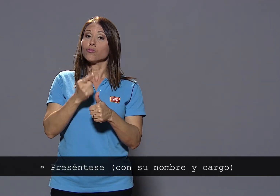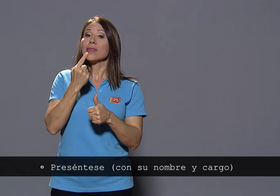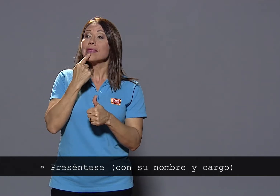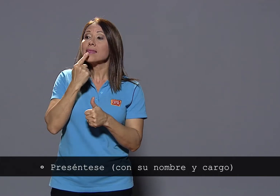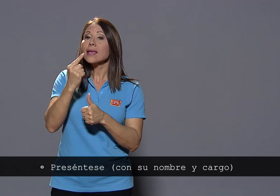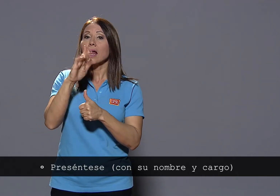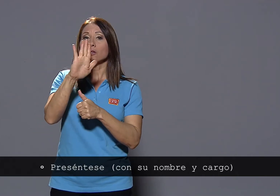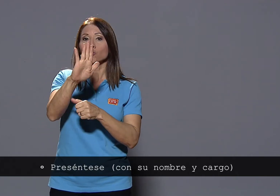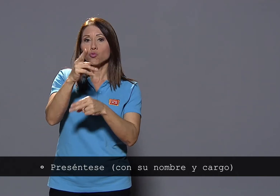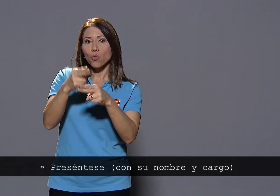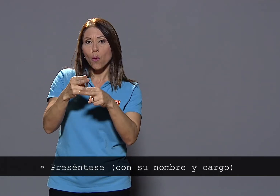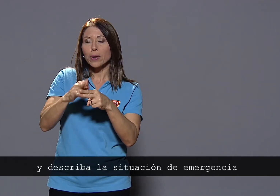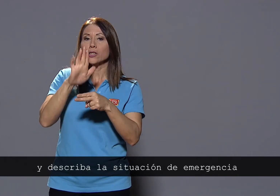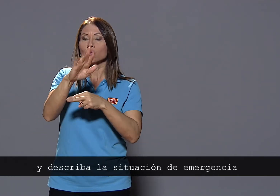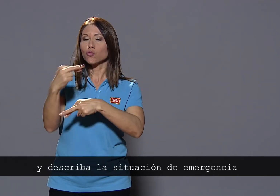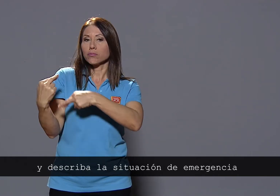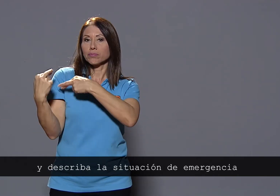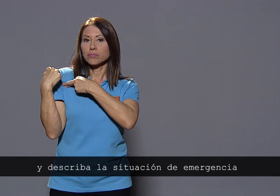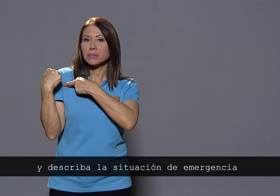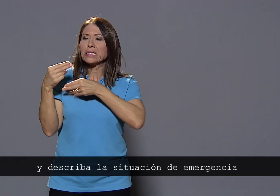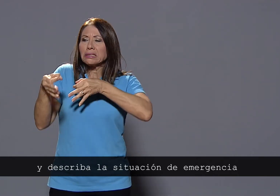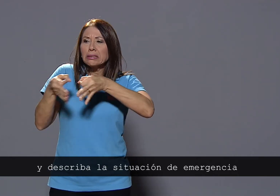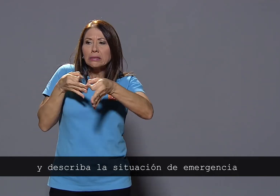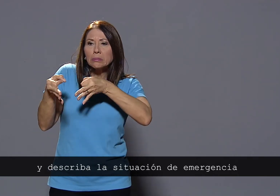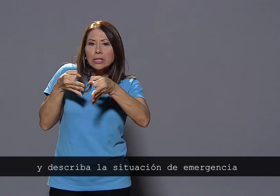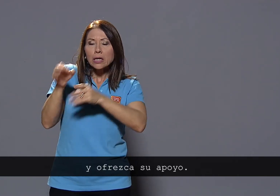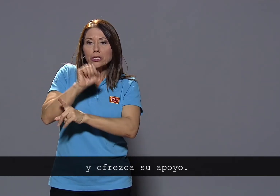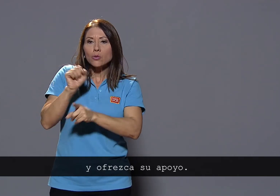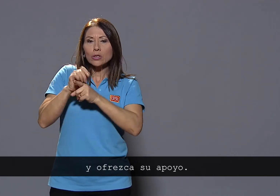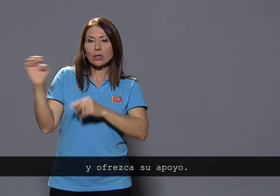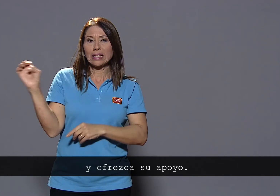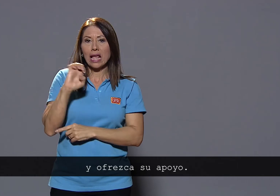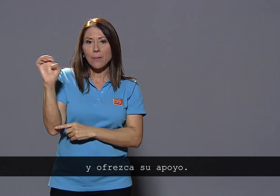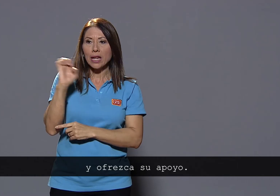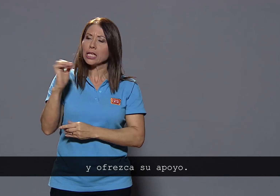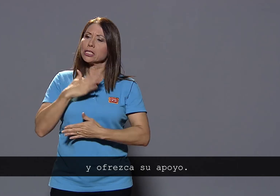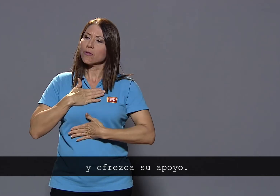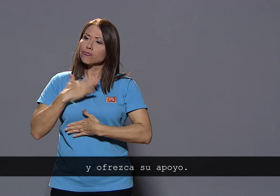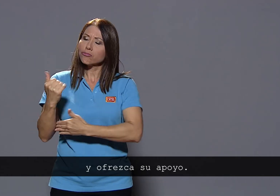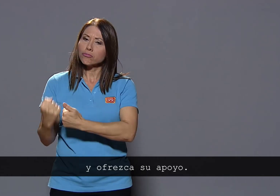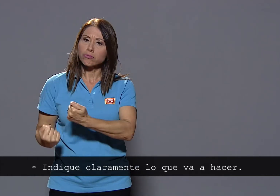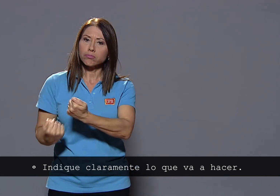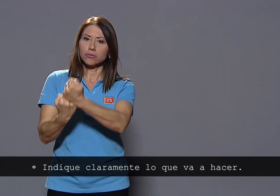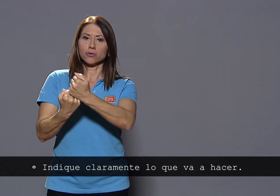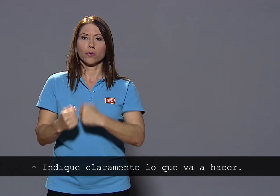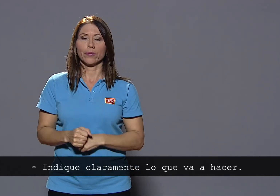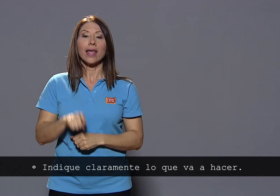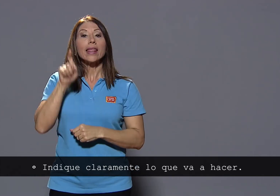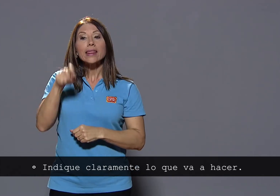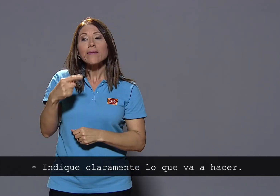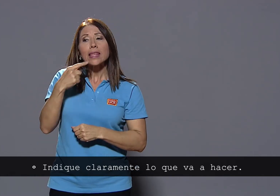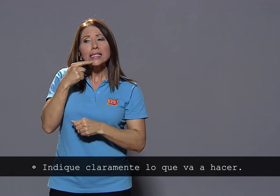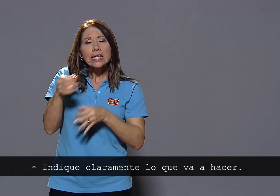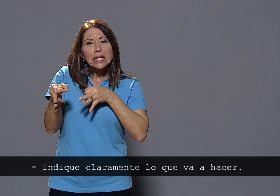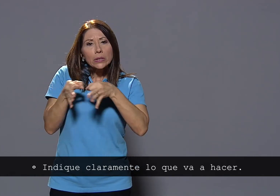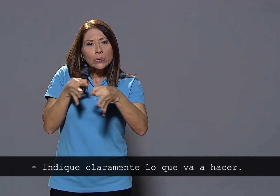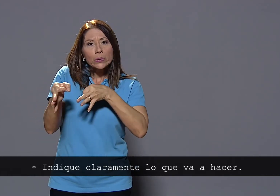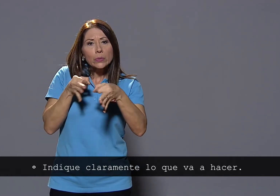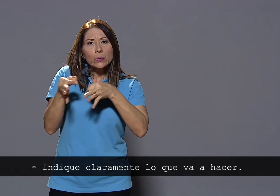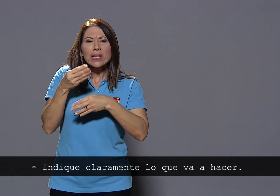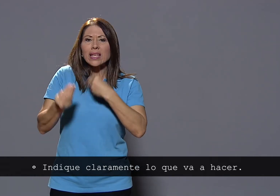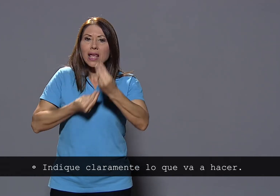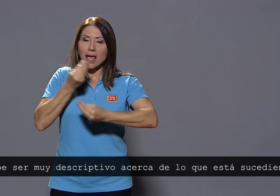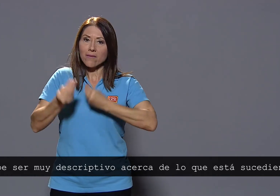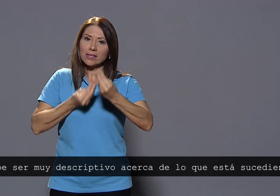Preséntese con su nombre y cargo y describa la situación de emergencia y ofrezca su apoyo. Indique claramente lo que va a